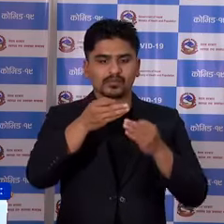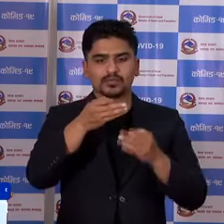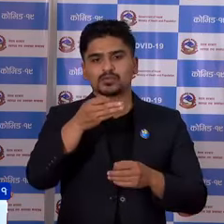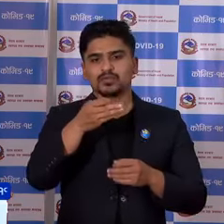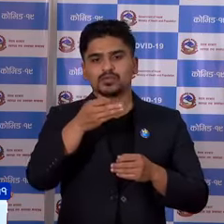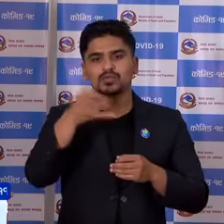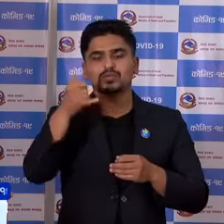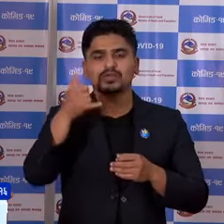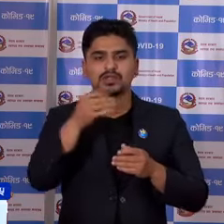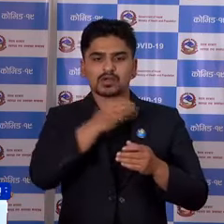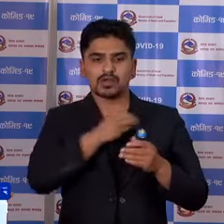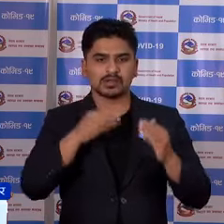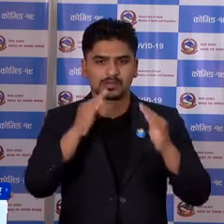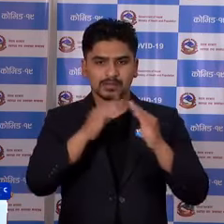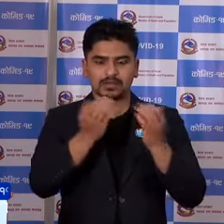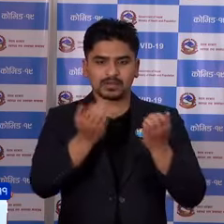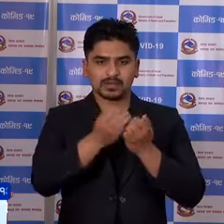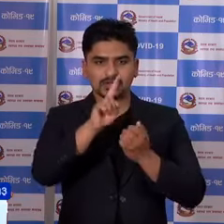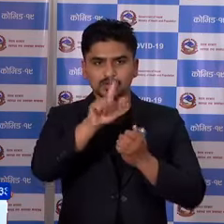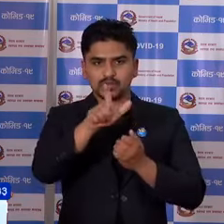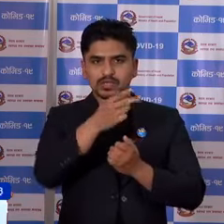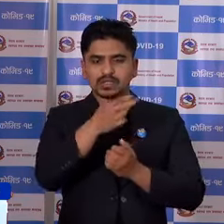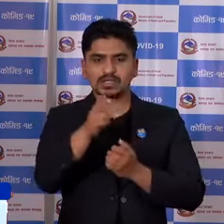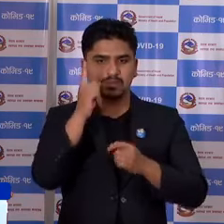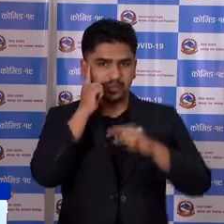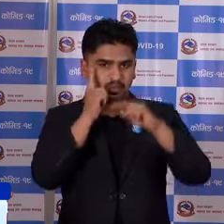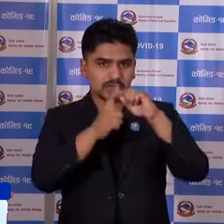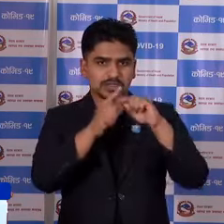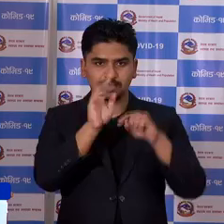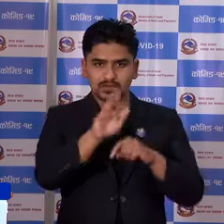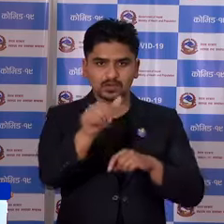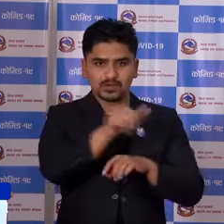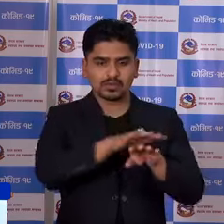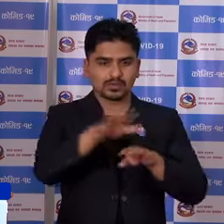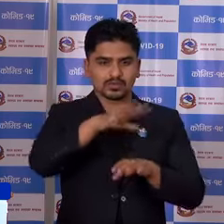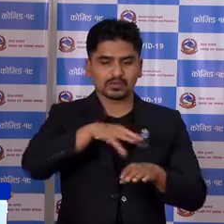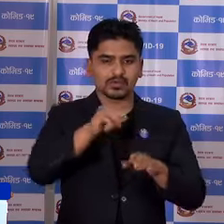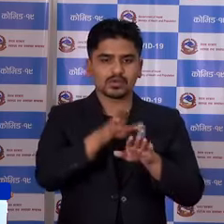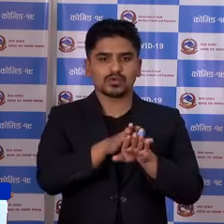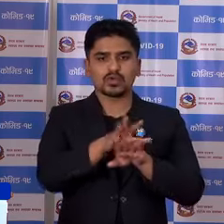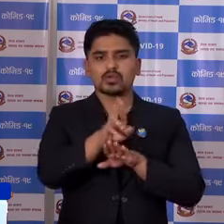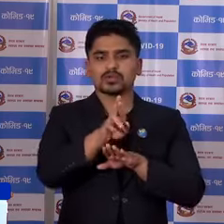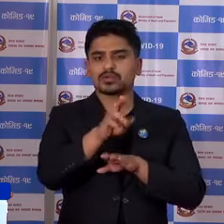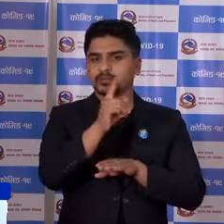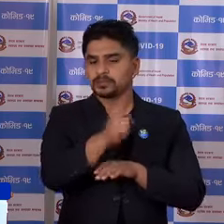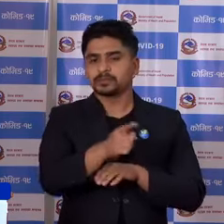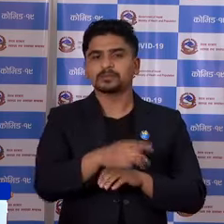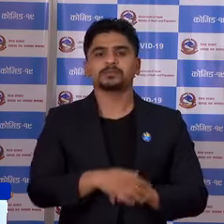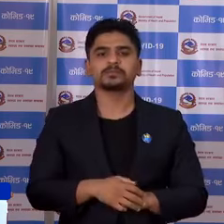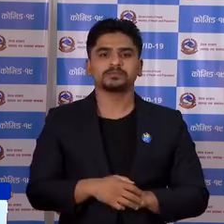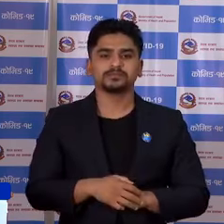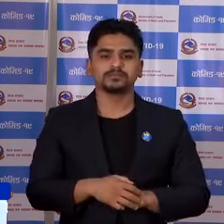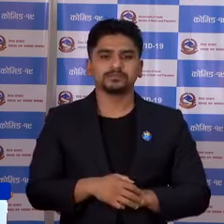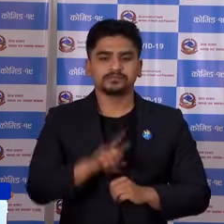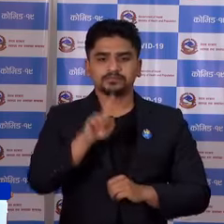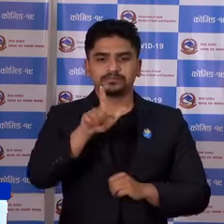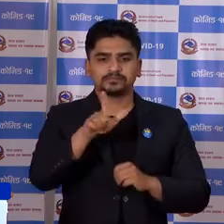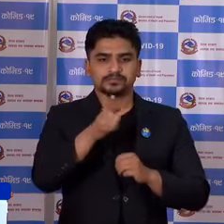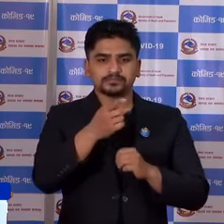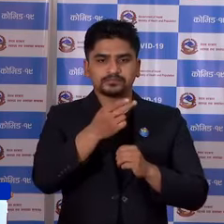अस्पतालमा गरिएको परीक्षणमा 17 जनाको पोजिटिभ आएको छ। उहाँहरू सबै रौतहटका हुनुहुन्छ,